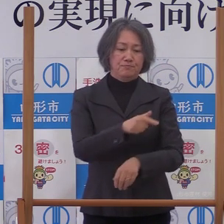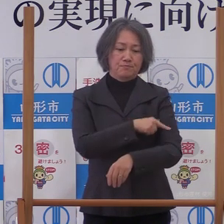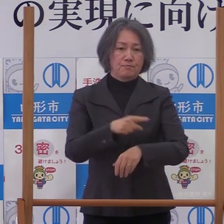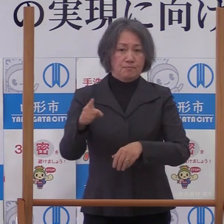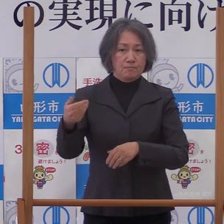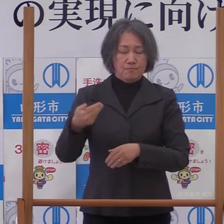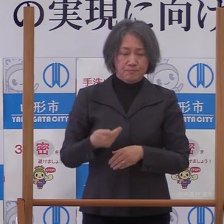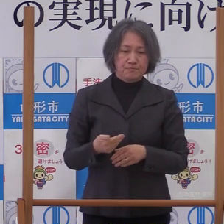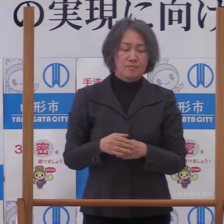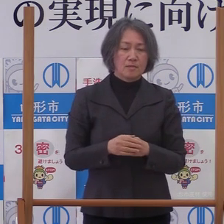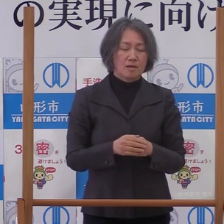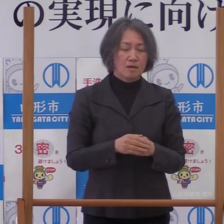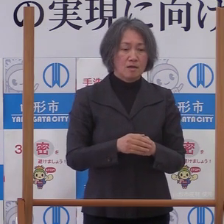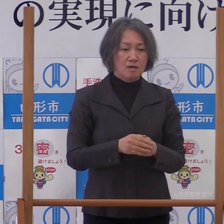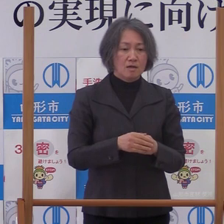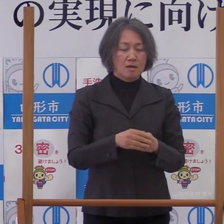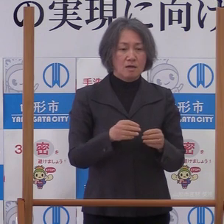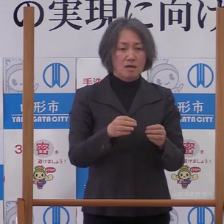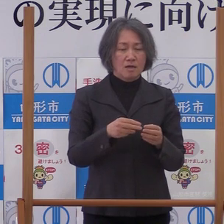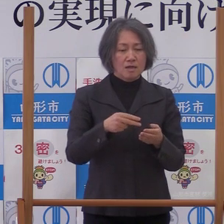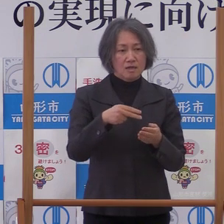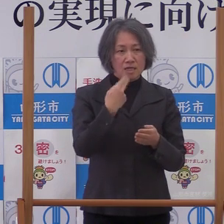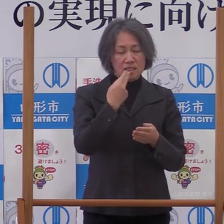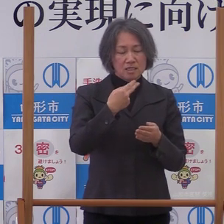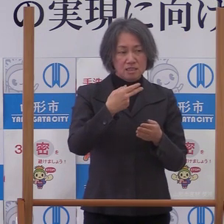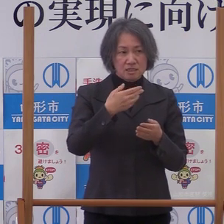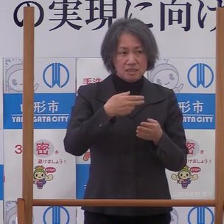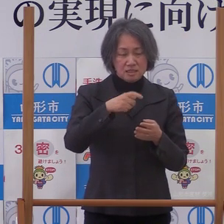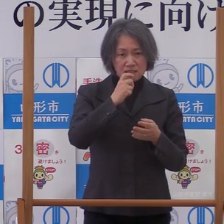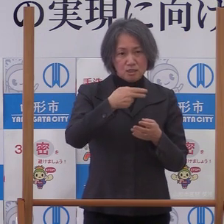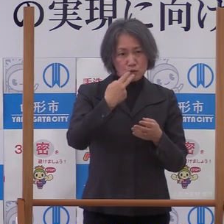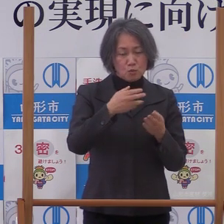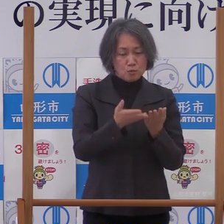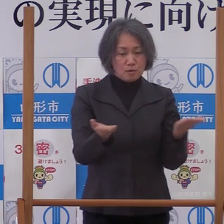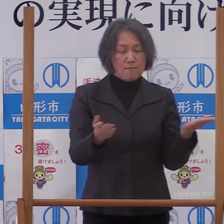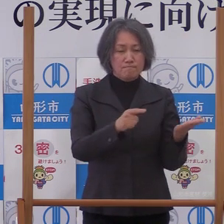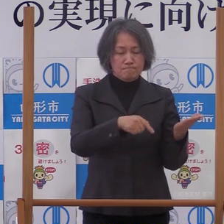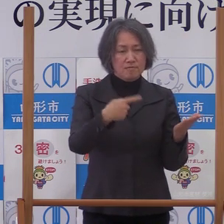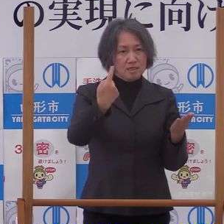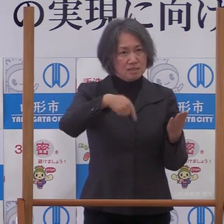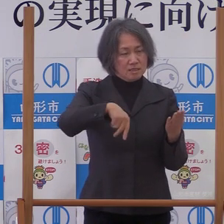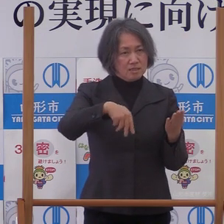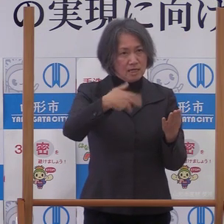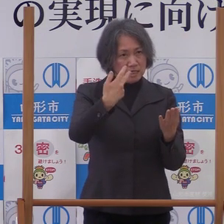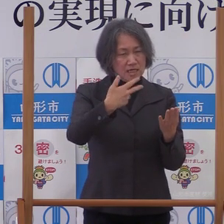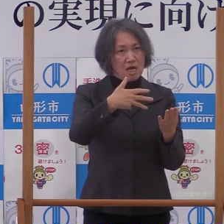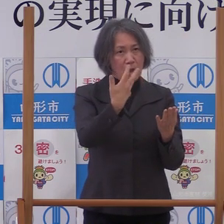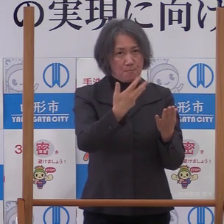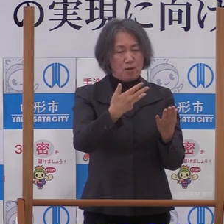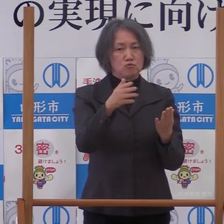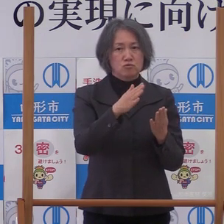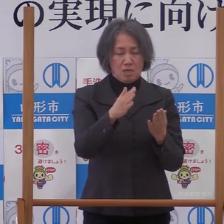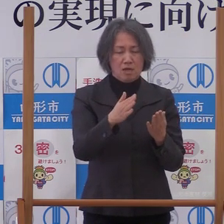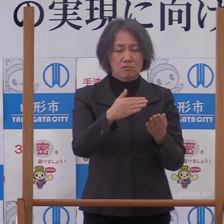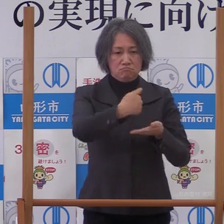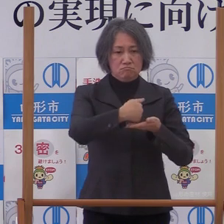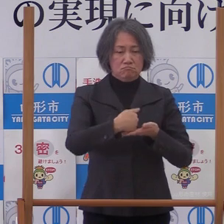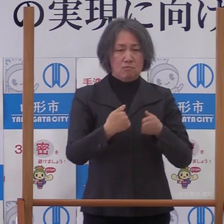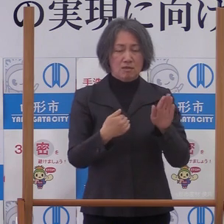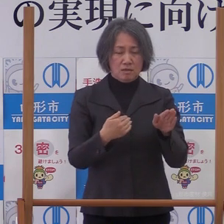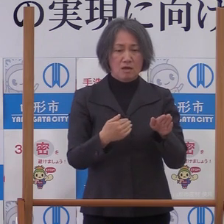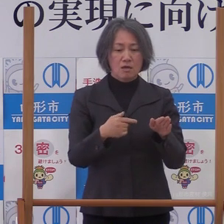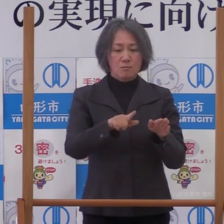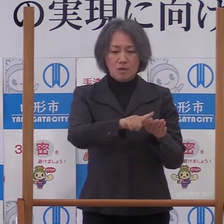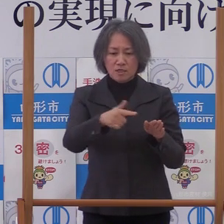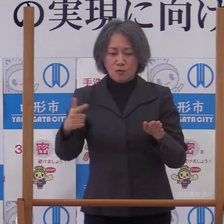飲食店だけで1700という、約1800ですか。さらにその様々な業種全て合わ